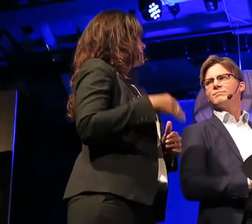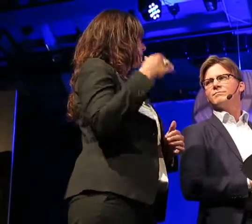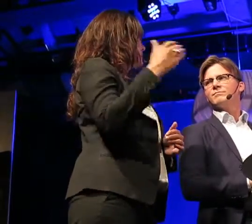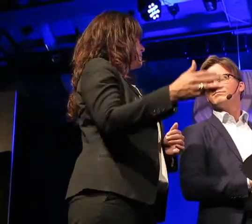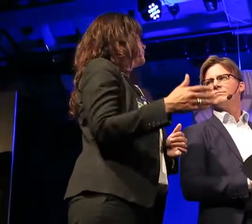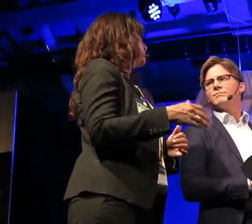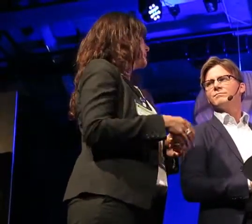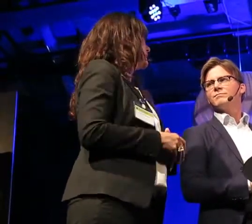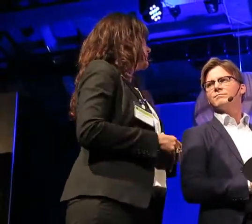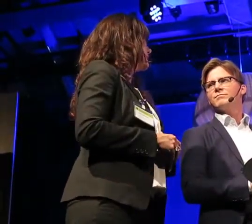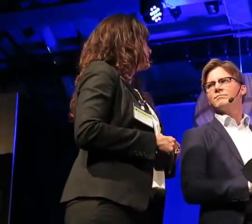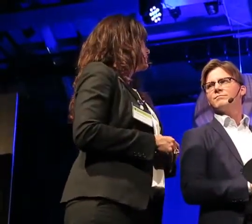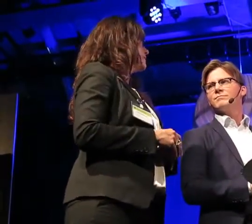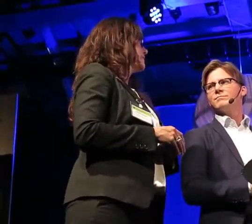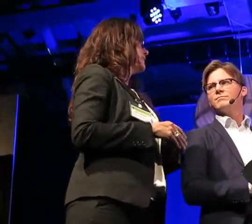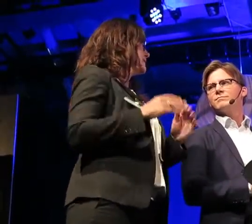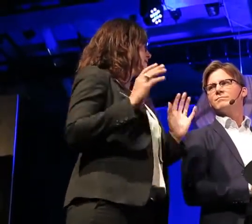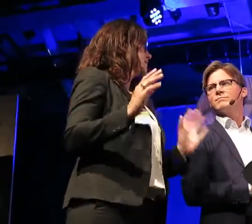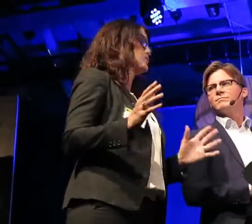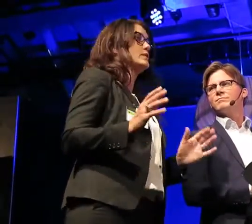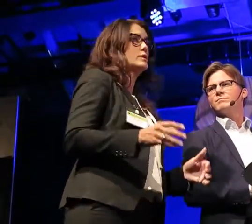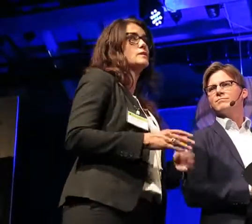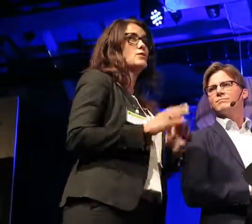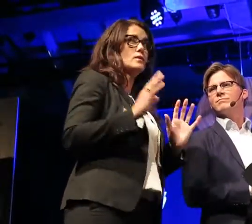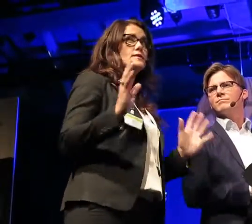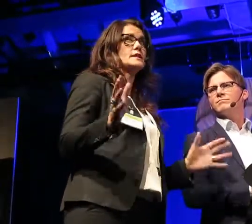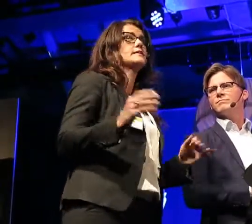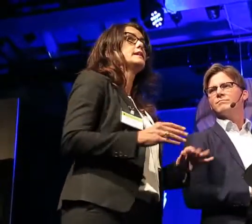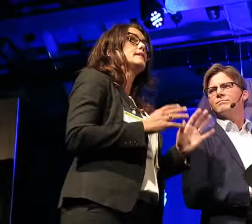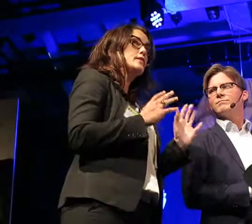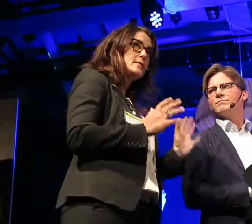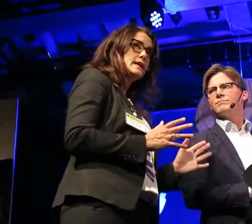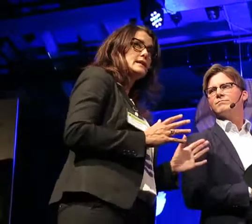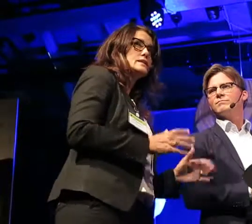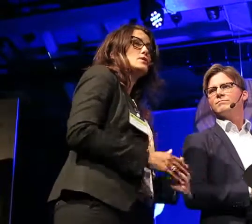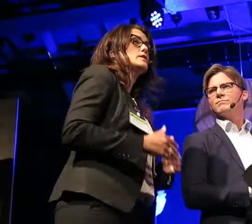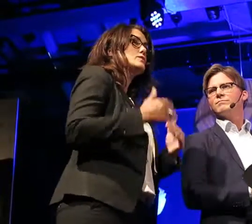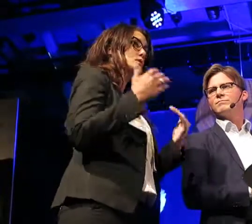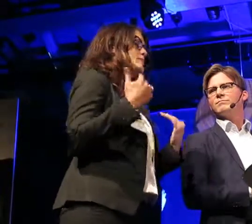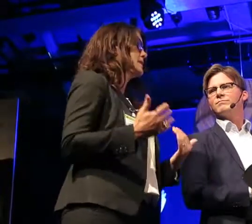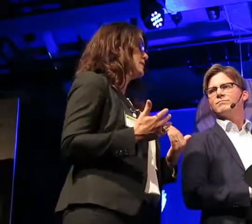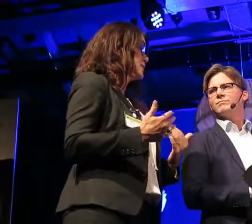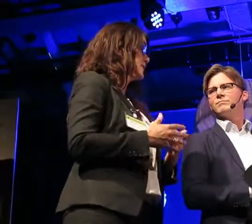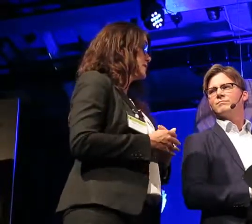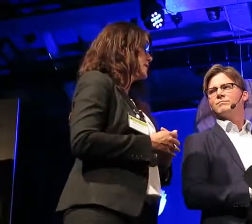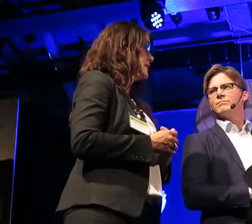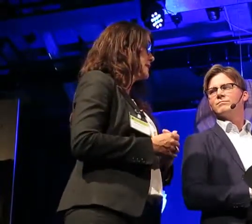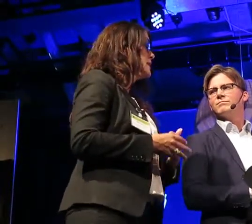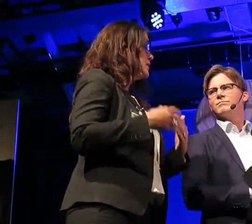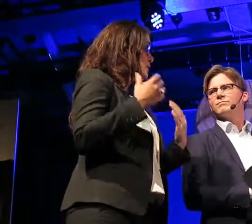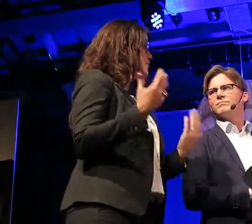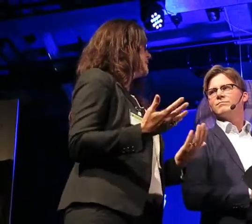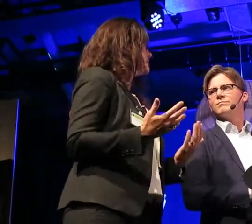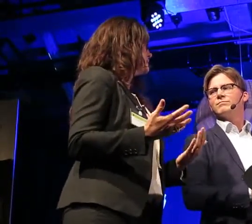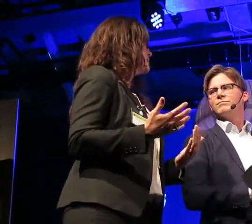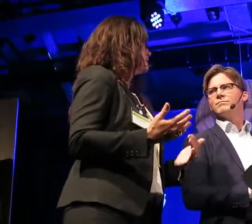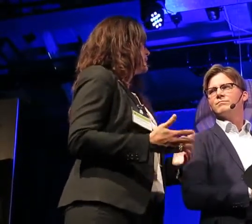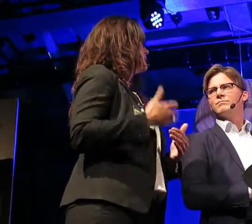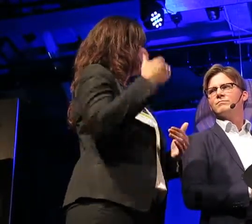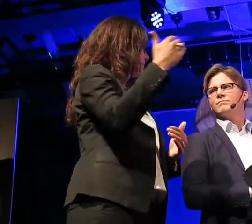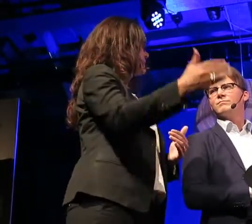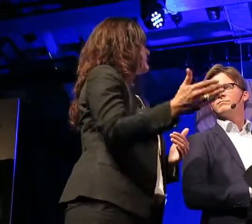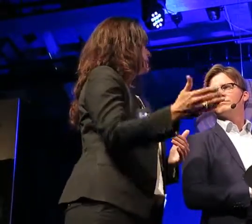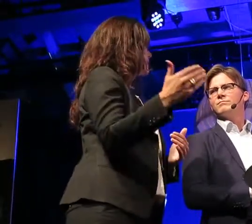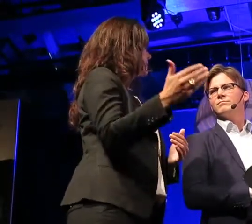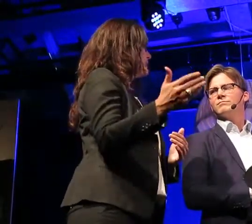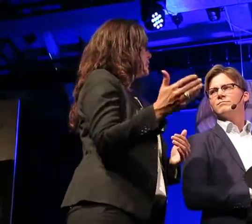ledartröjan i klimatomställningen under alliansens 8 år. Oavsett, även om det hände saker så hamnade vi på efterkälken. Nu visade Stefan